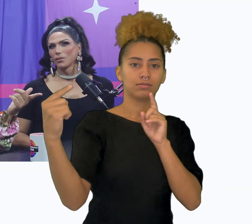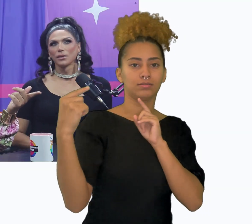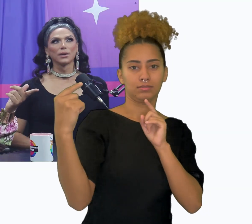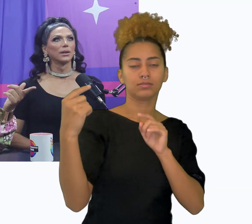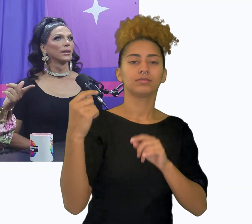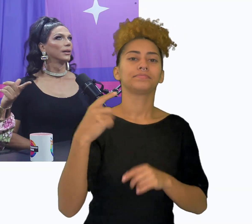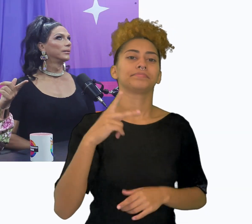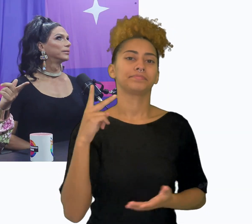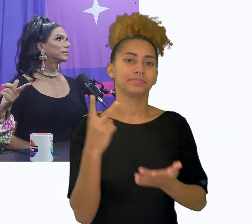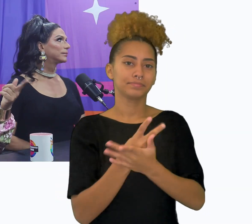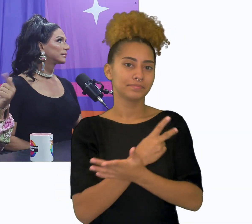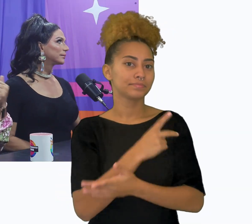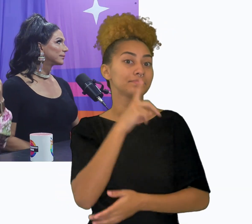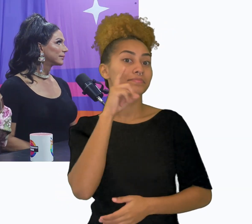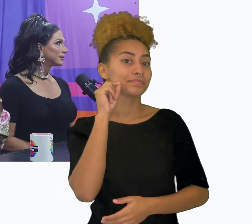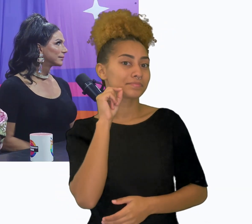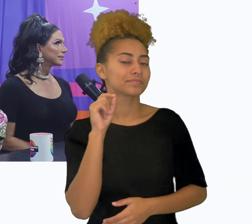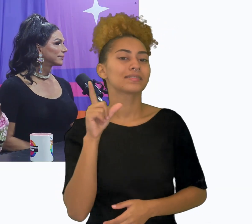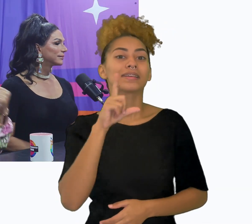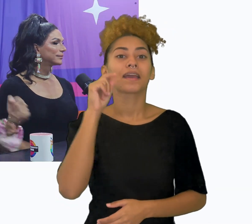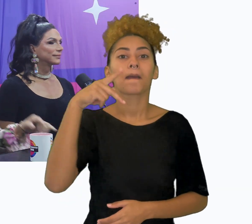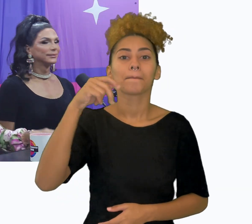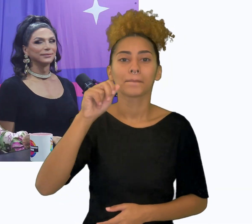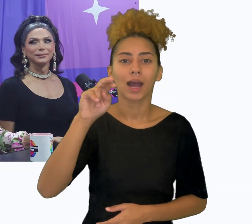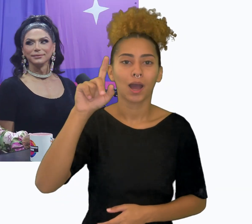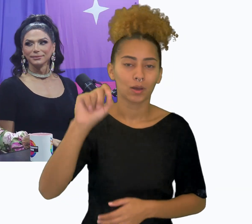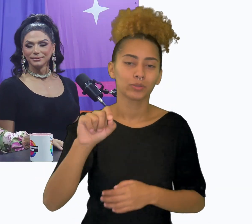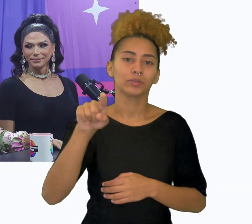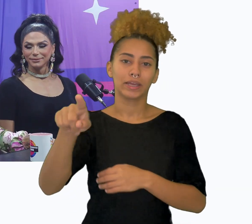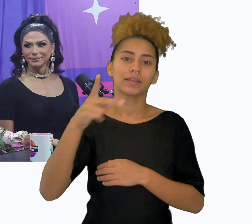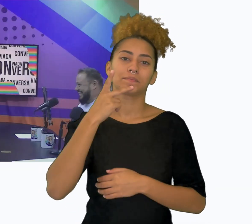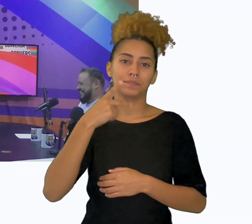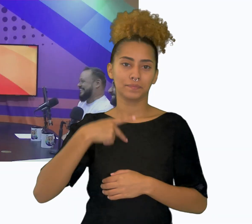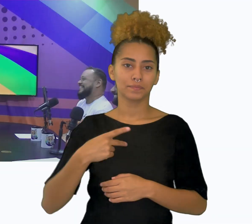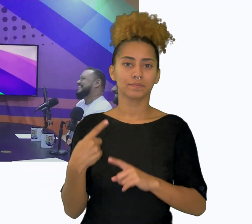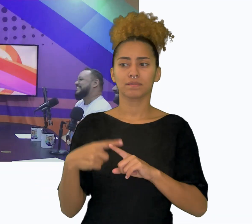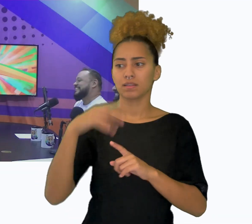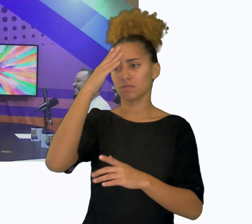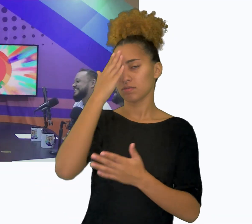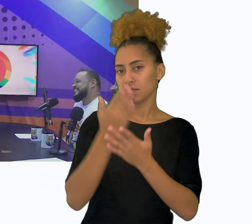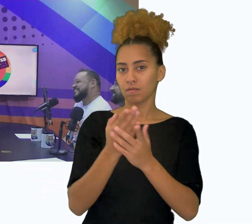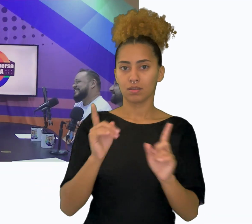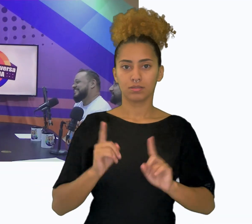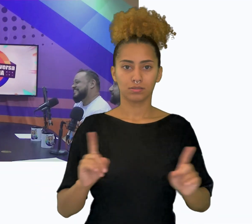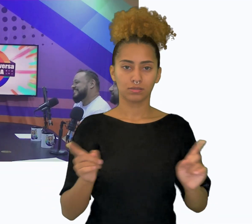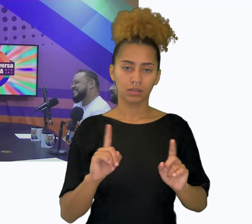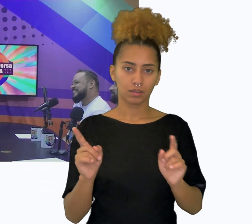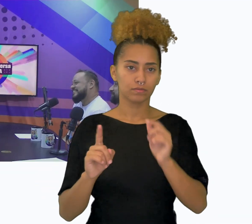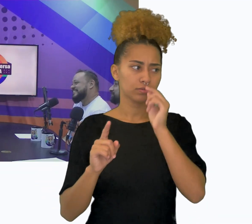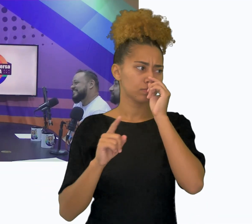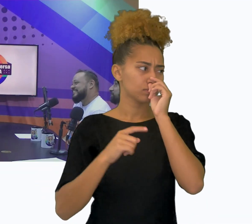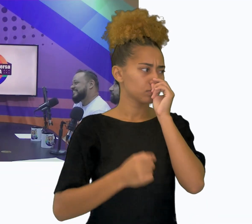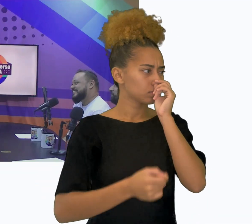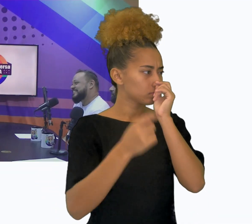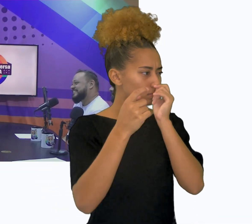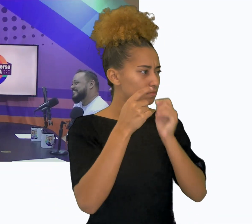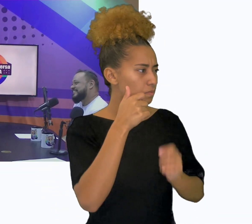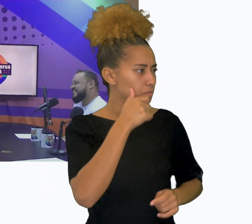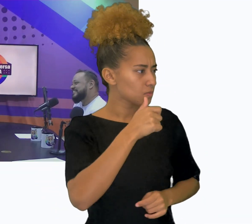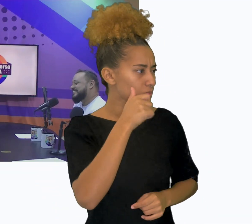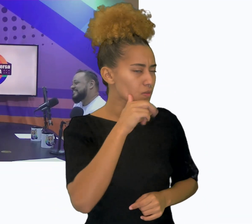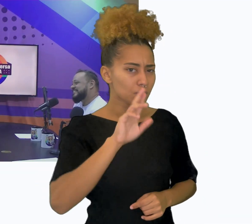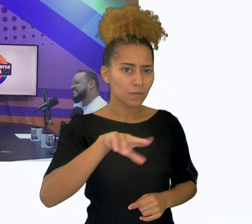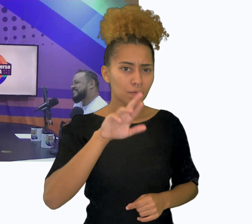pelo... Tarararã, quem será, Eu hein? soube pelo Paulo Diógenes. Porque ele não acreditava que eu não era uma